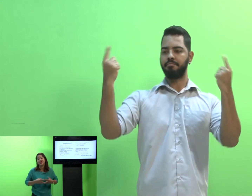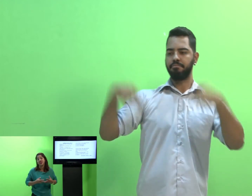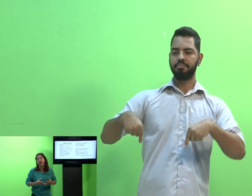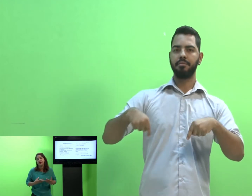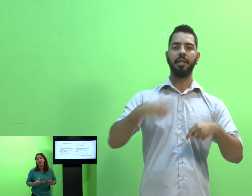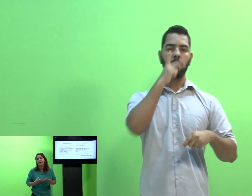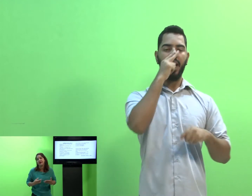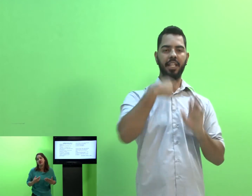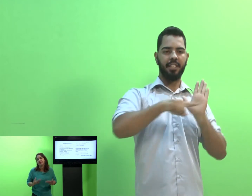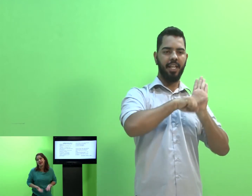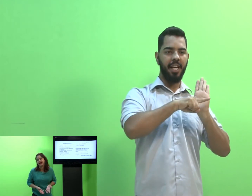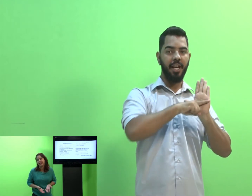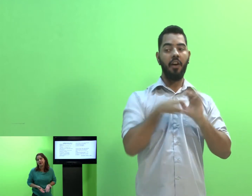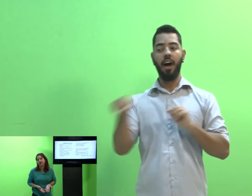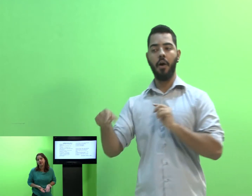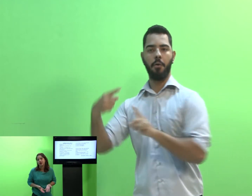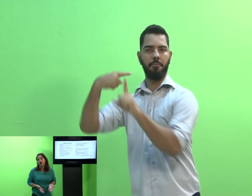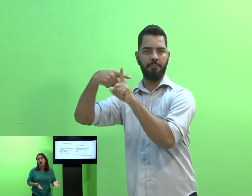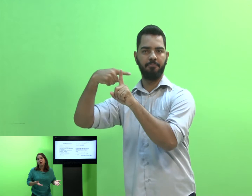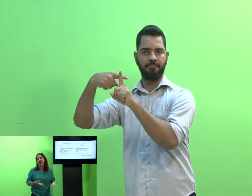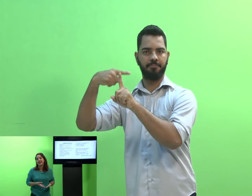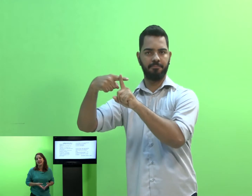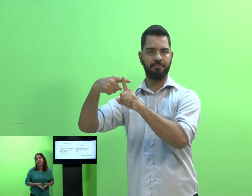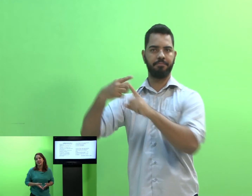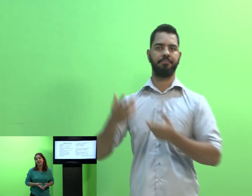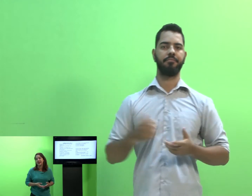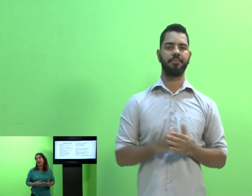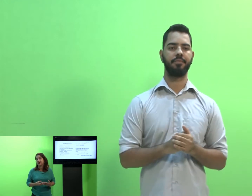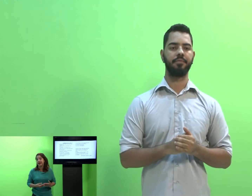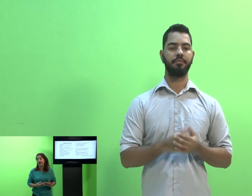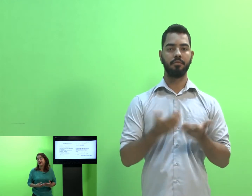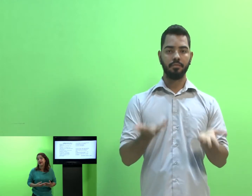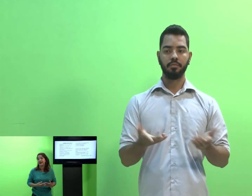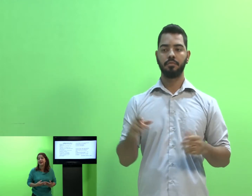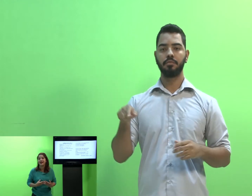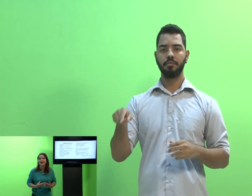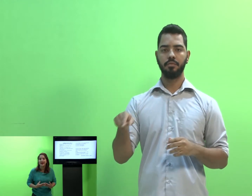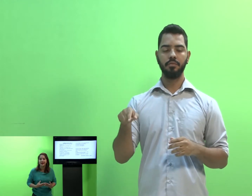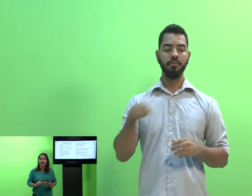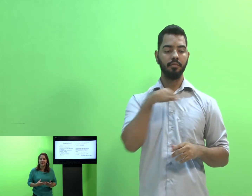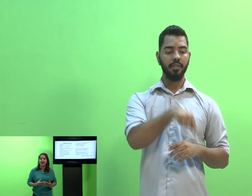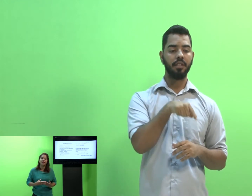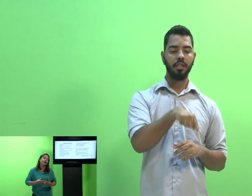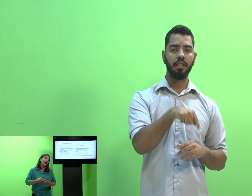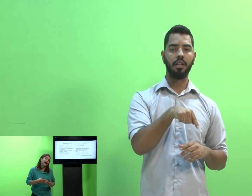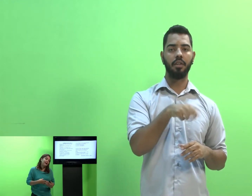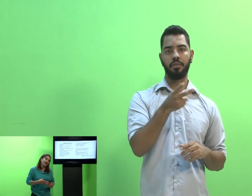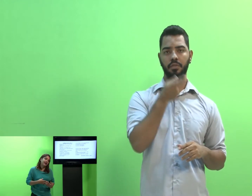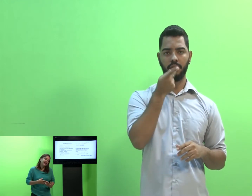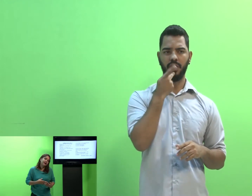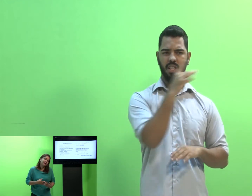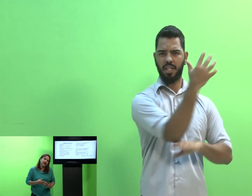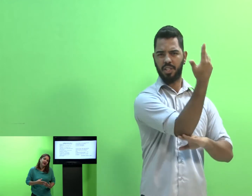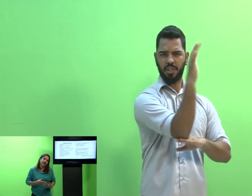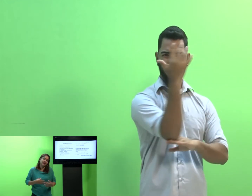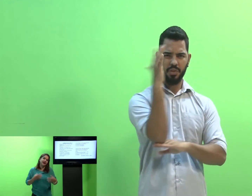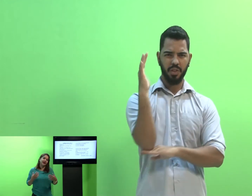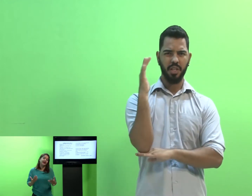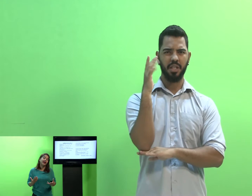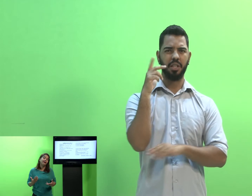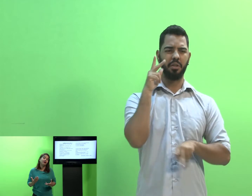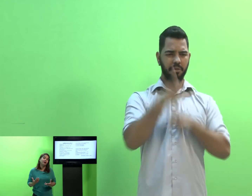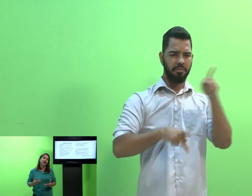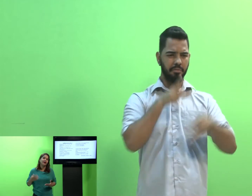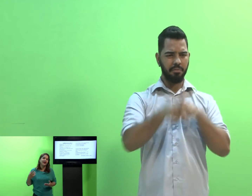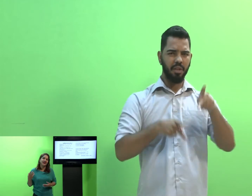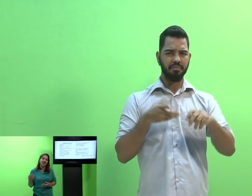têm um caráter genuinamente brasileiro. O poeta acredita que a natureza brasileira não é acessível à maioria da população